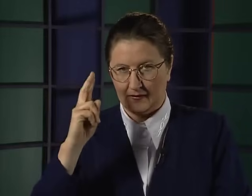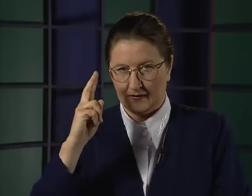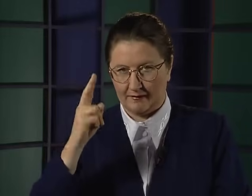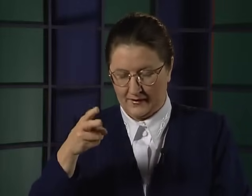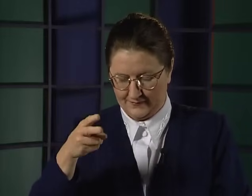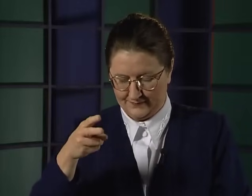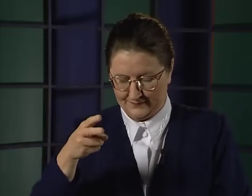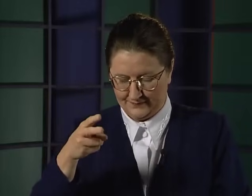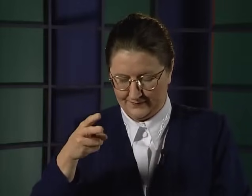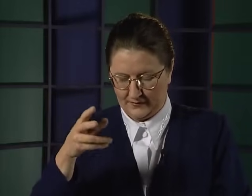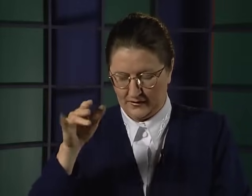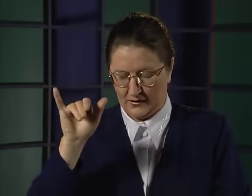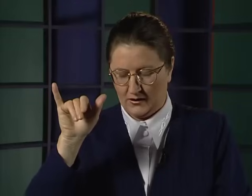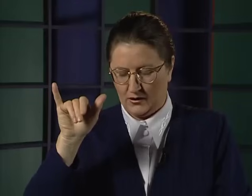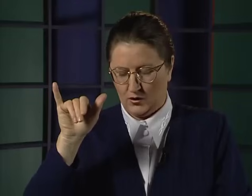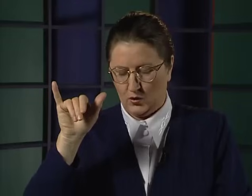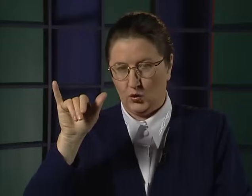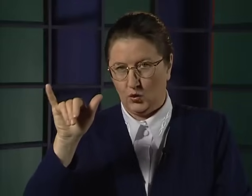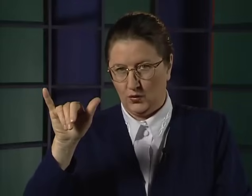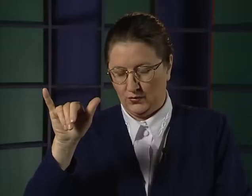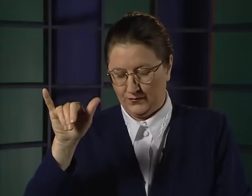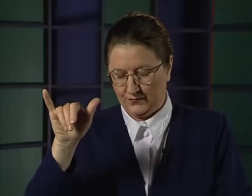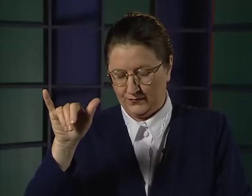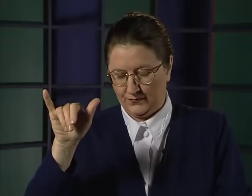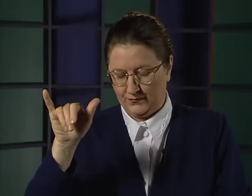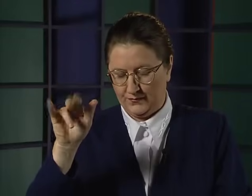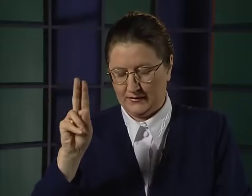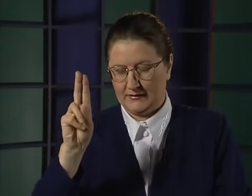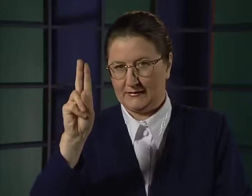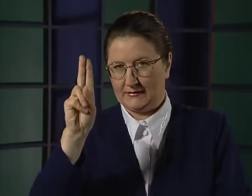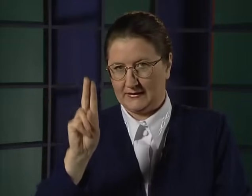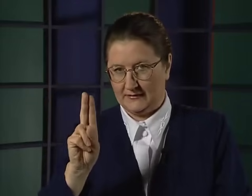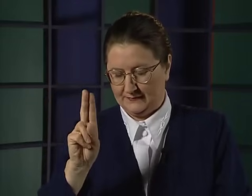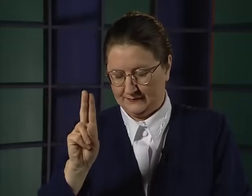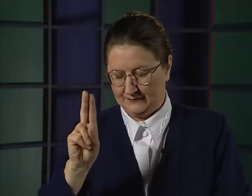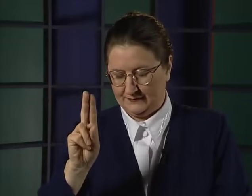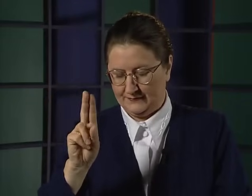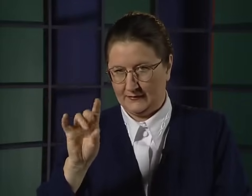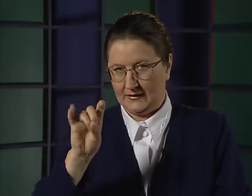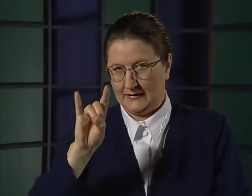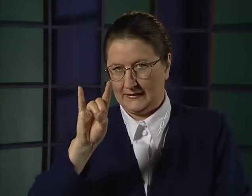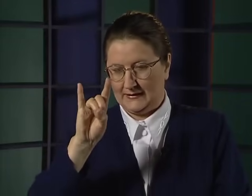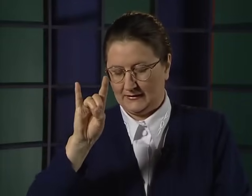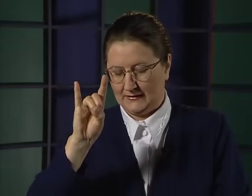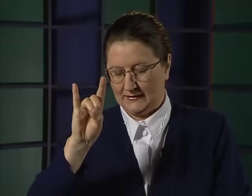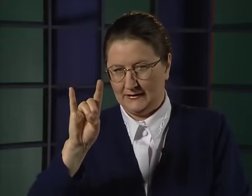К. У. Ц. И.